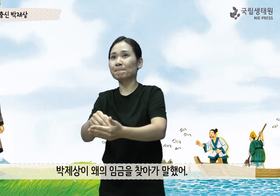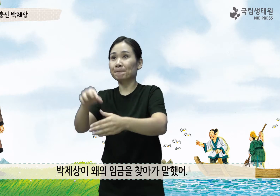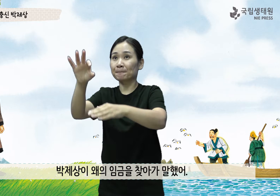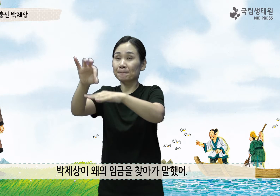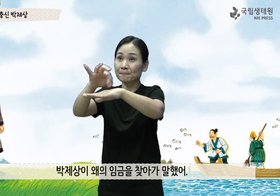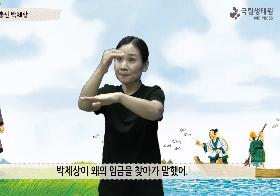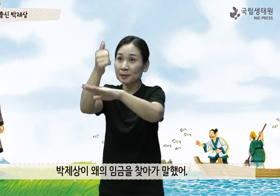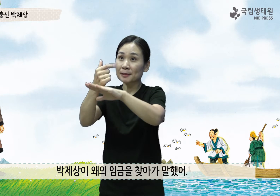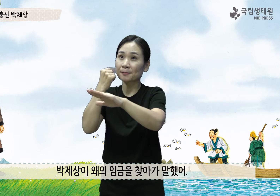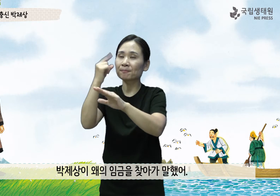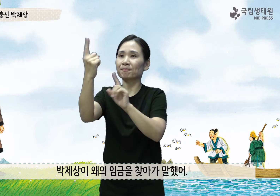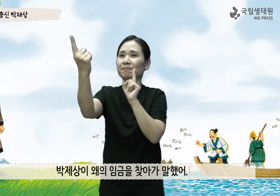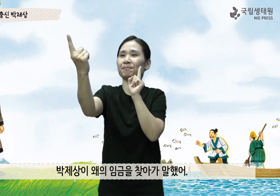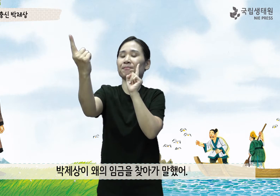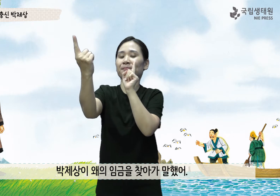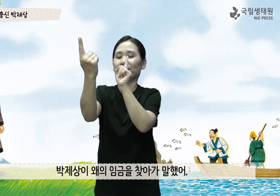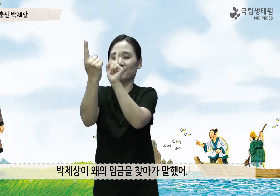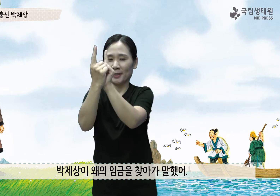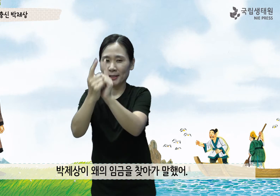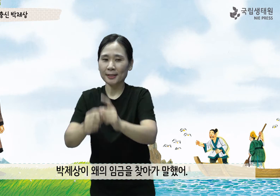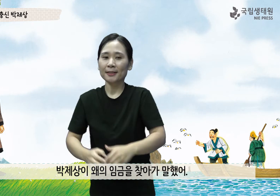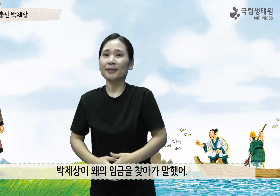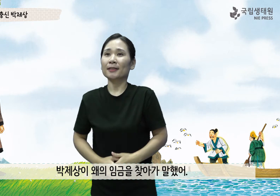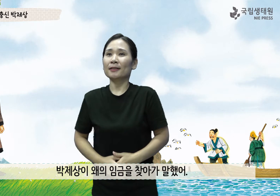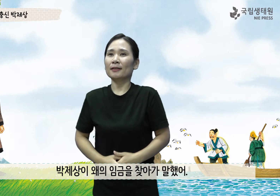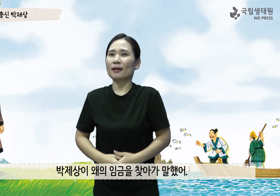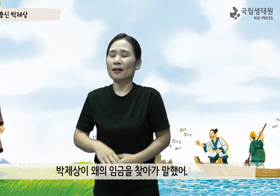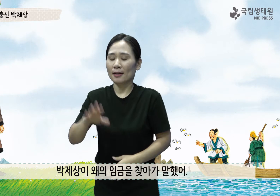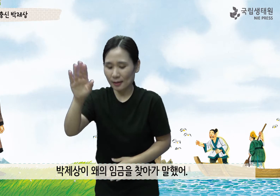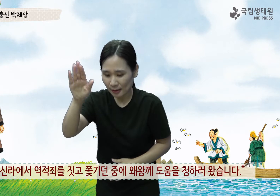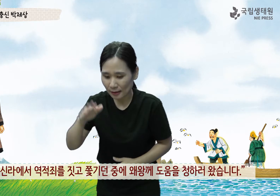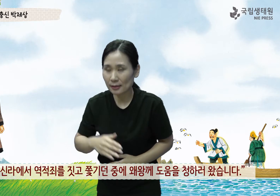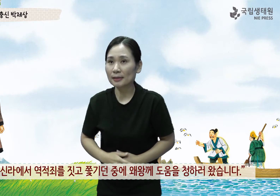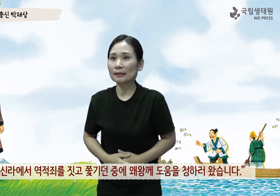박재상이 외의 임금을 찾아가 말했어.